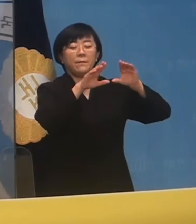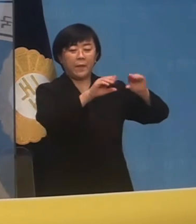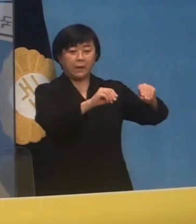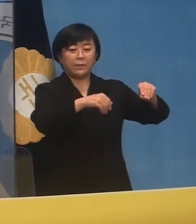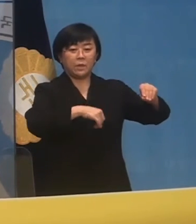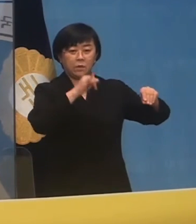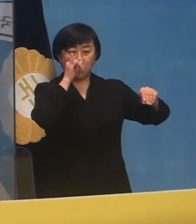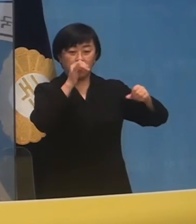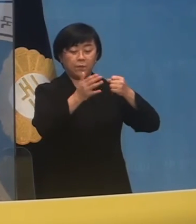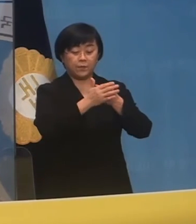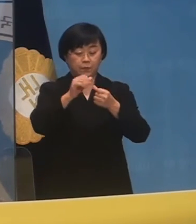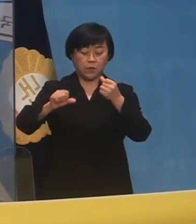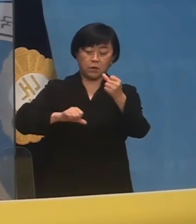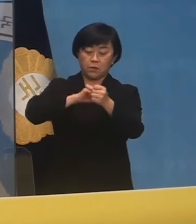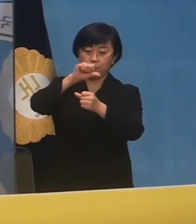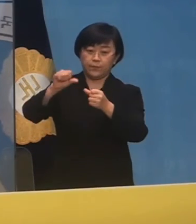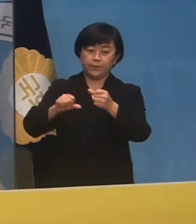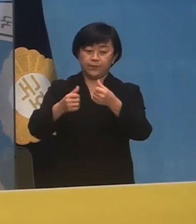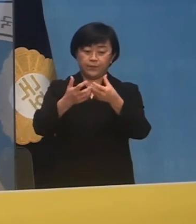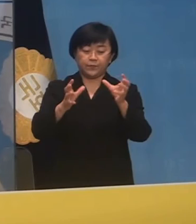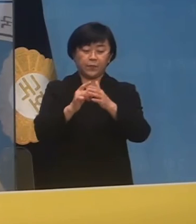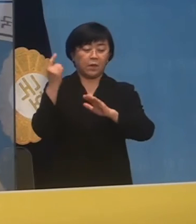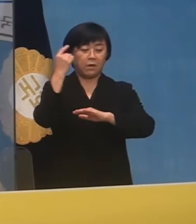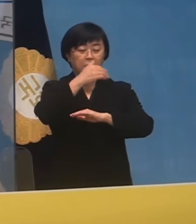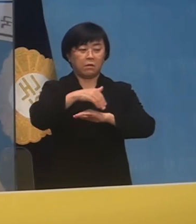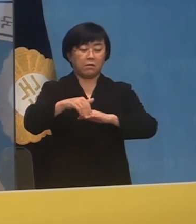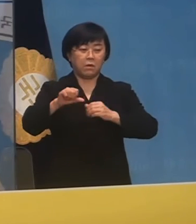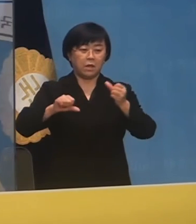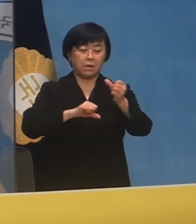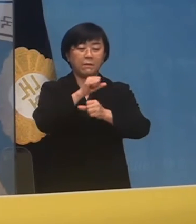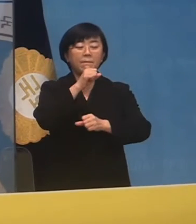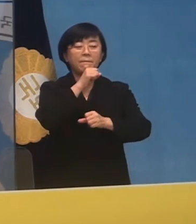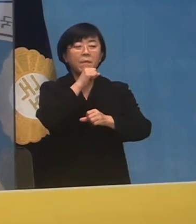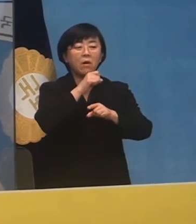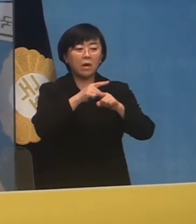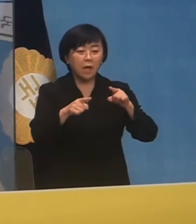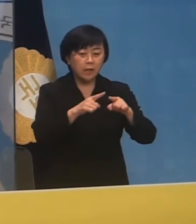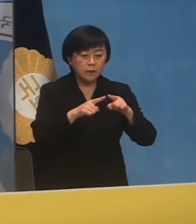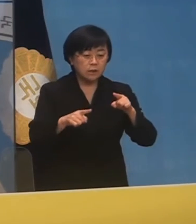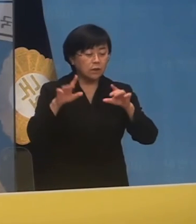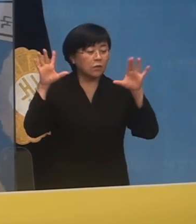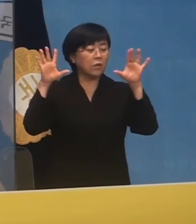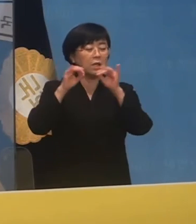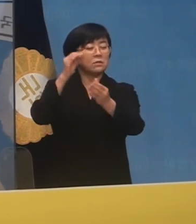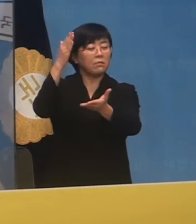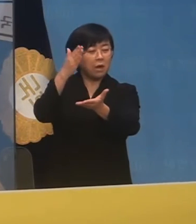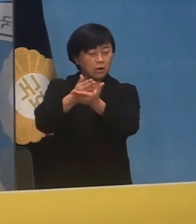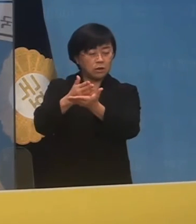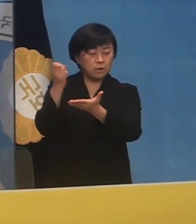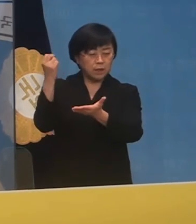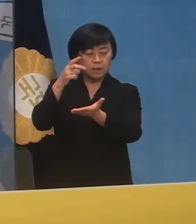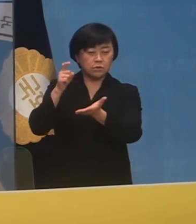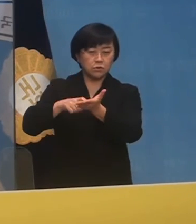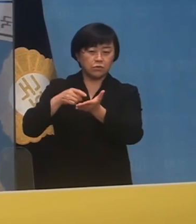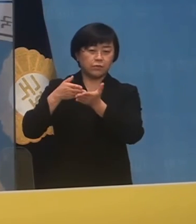하며 환경부가 전략 환경영향 평가에 대해 부동의할 것을 재차